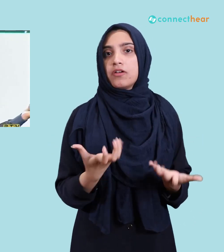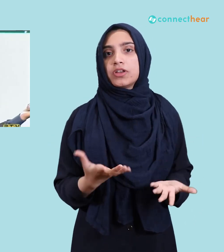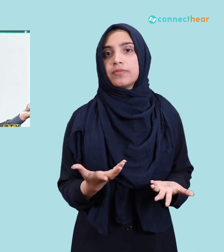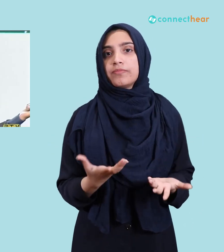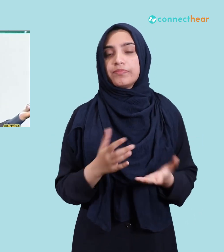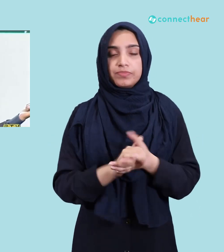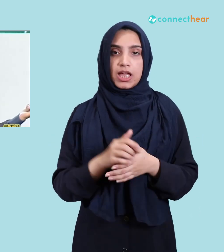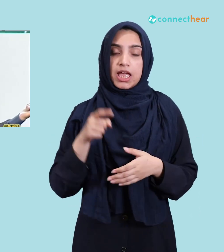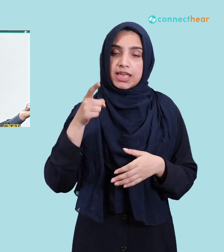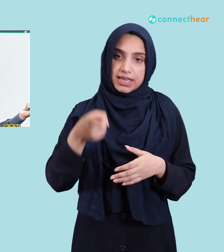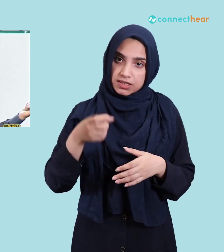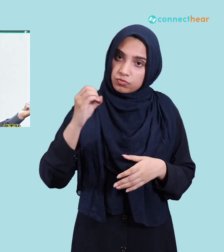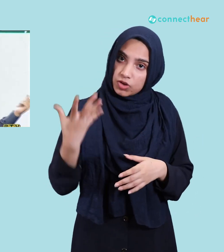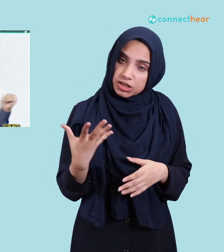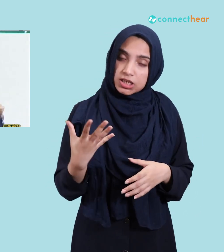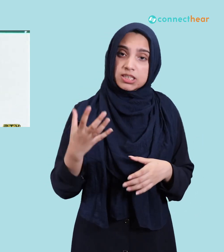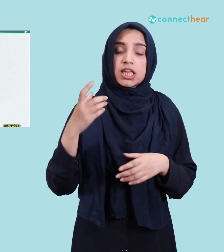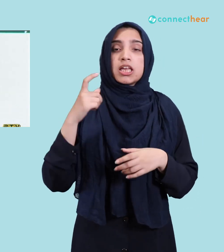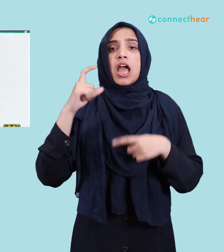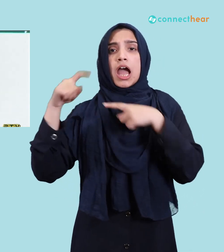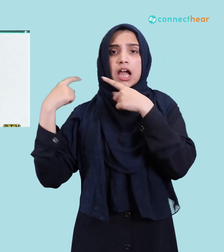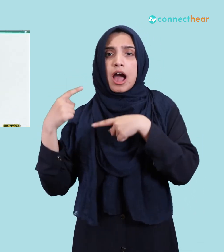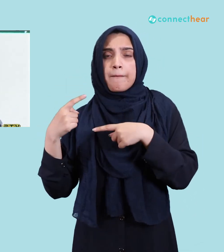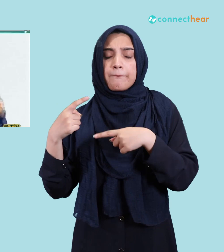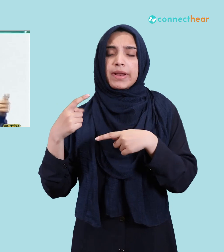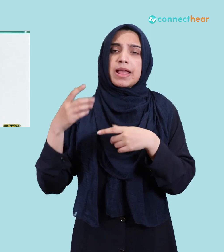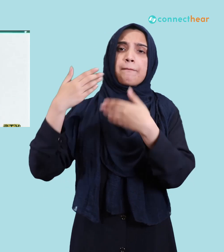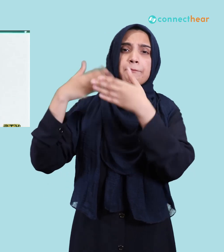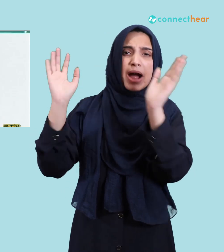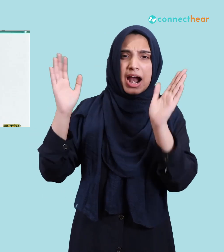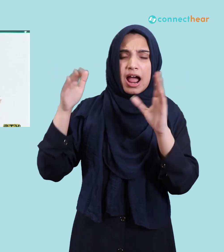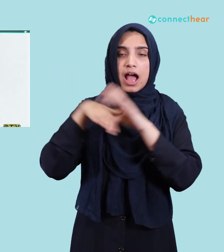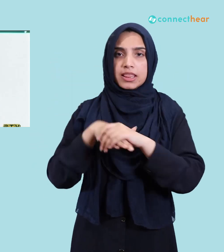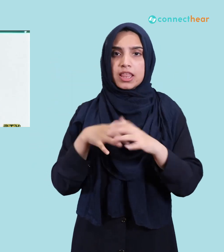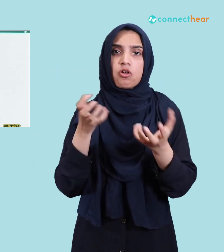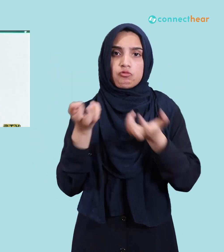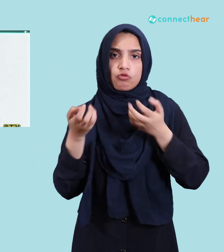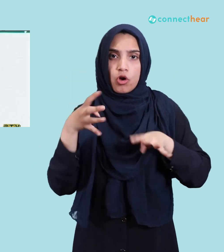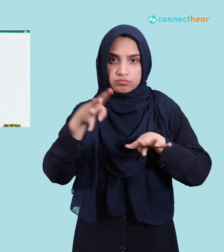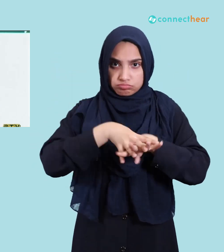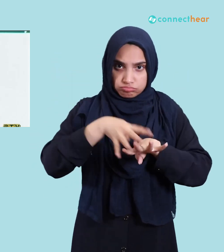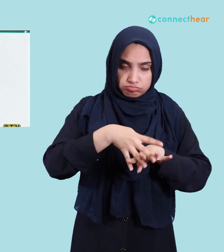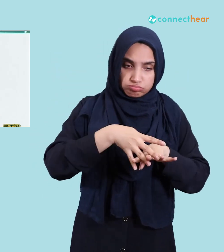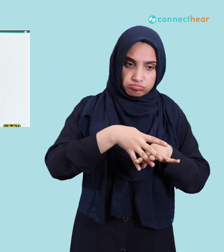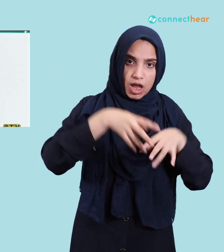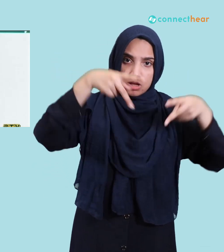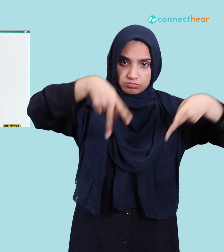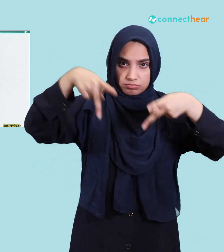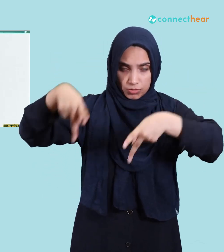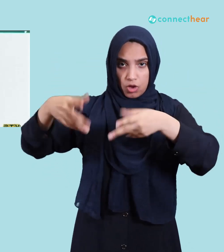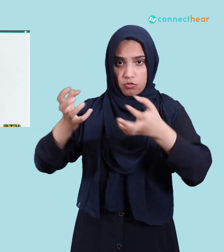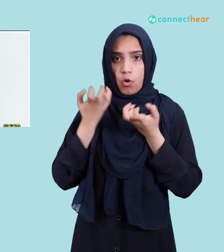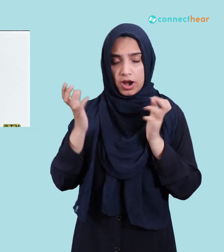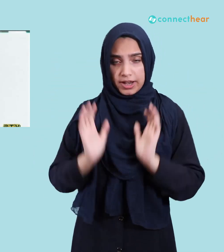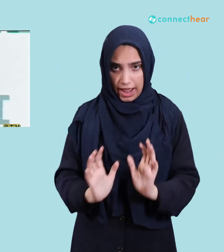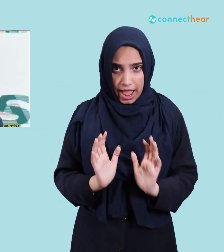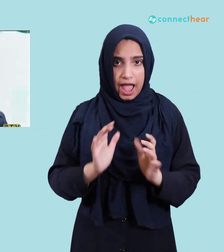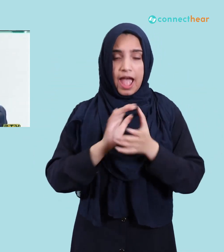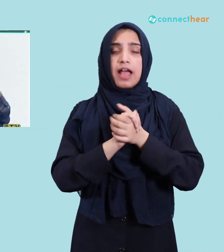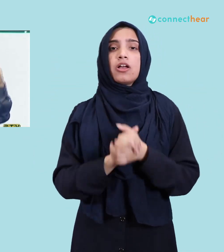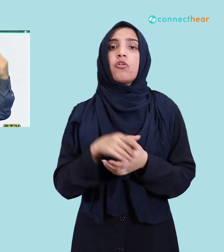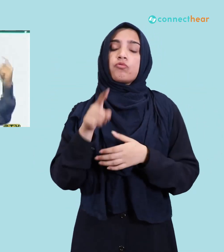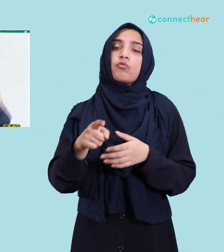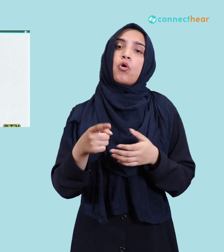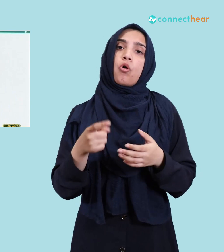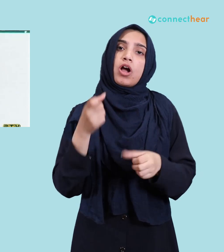یہاں آئیں، بجائے اس کے کہ لوگ جو پراپرٹی کا وہ جو سارا پاکستان میں اسپیکولیشن میں کام شروع ہو جاتا ہے، یعنی پراپرٹی